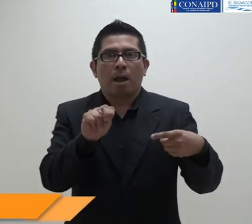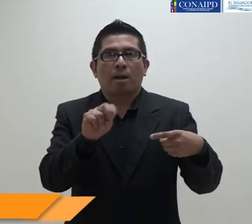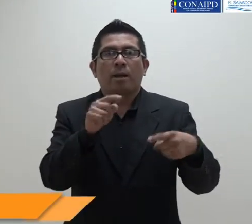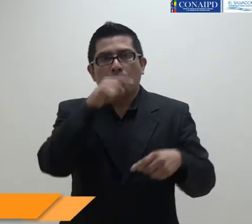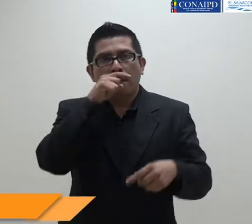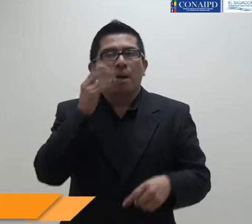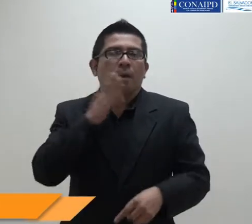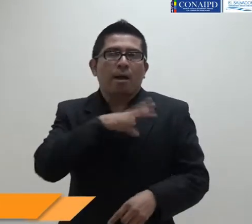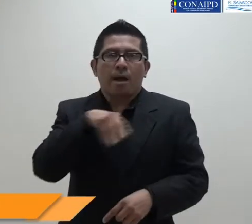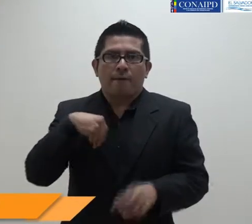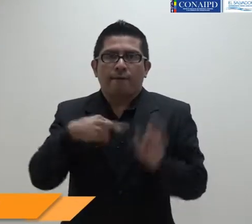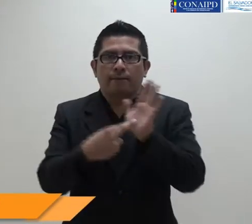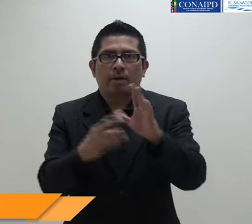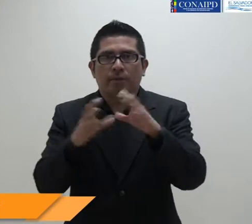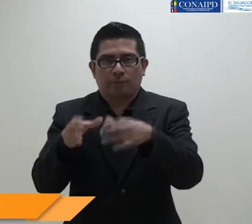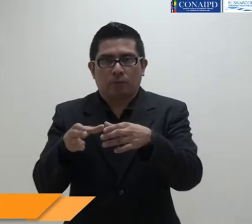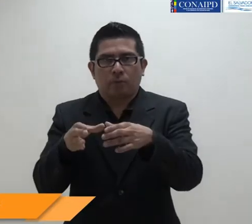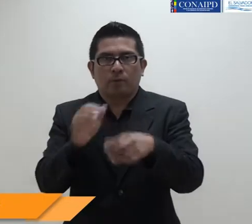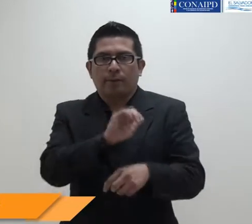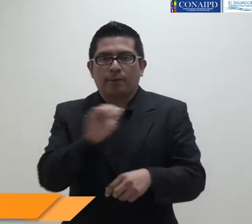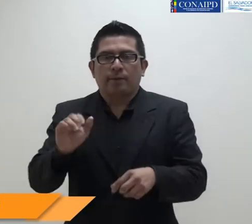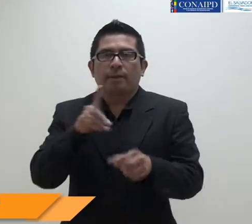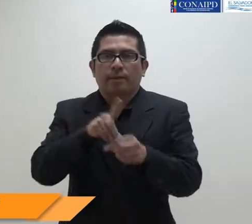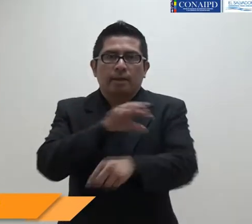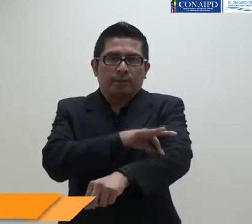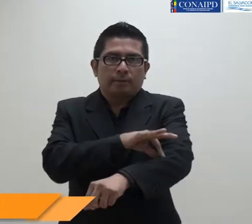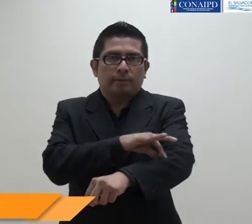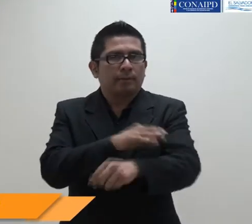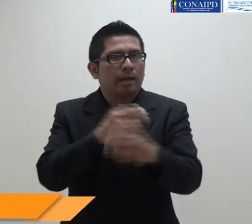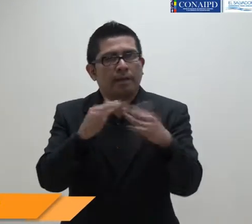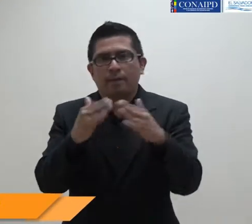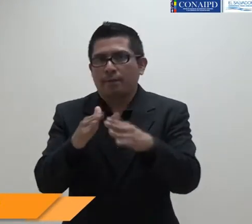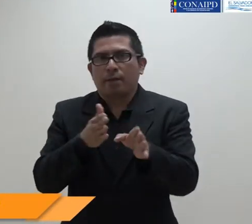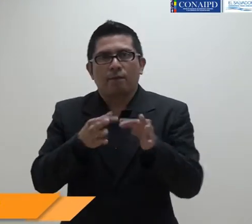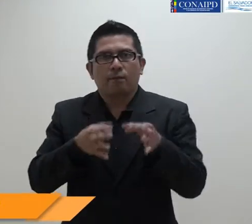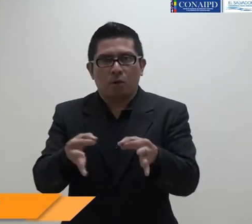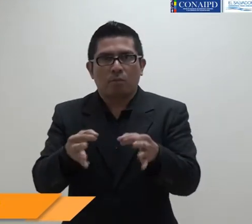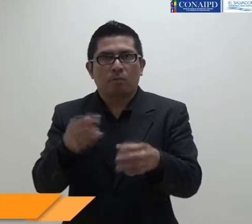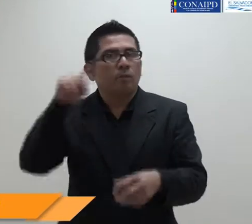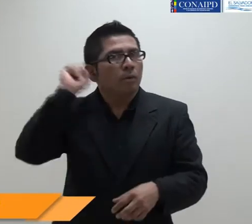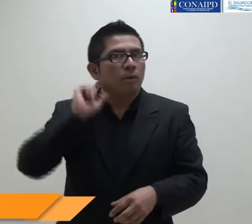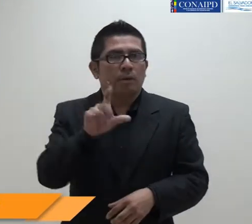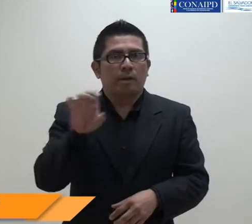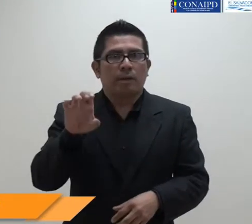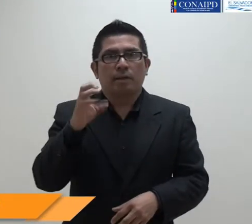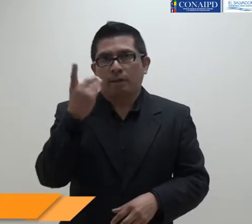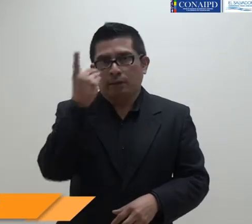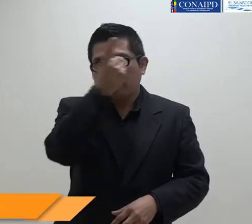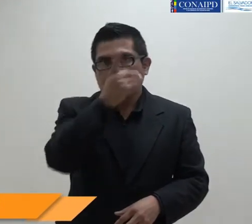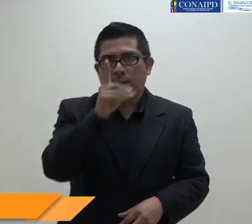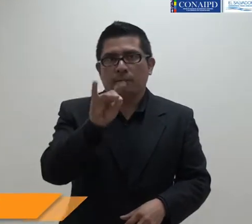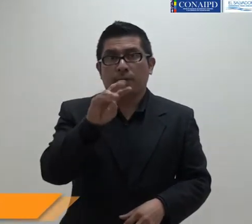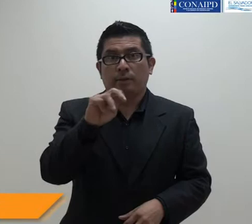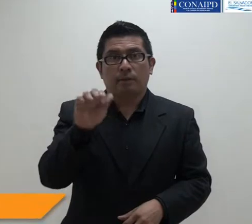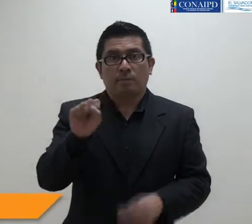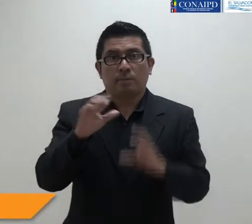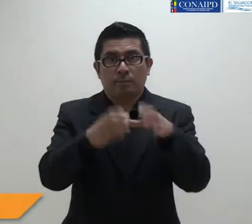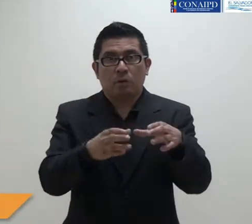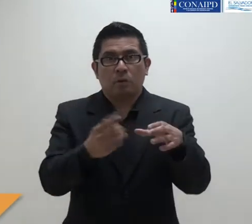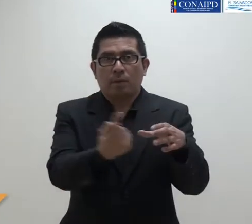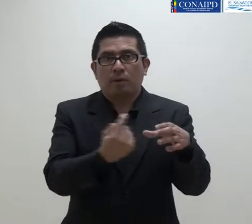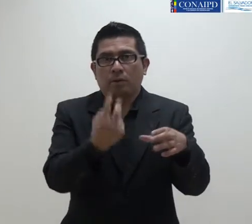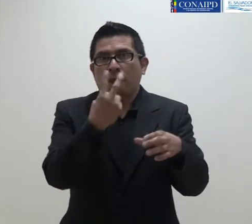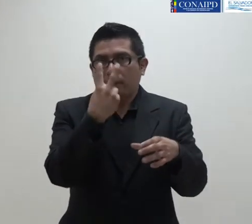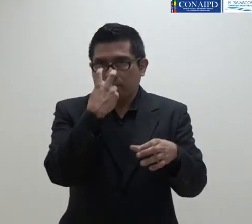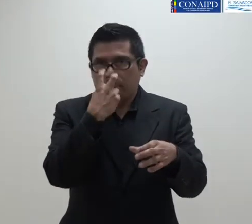de padres, madres y o familiares de niñez con discapacidad en cualquiera de sus tipos, el licenciado Dimas Elisandro Rodríguez, del sector de personas